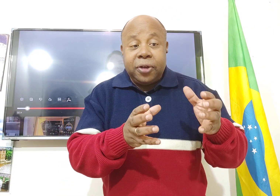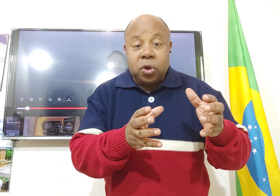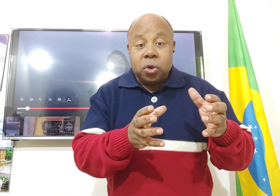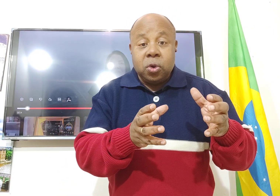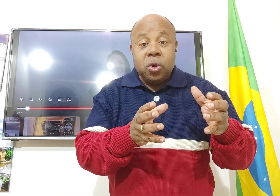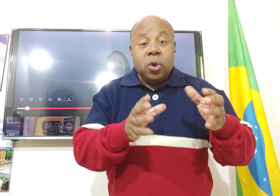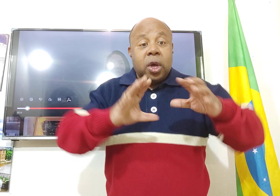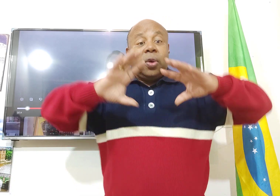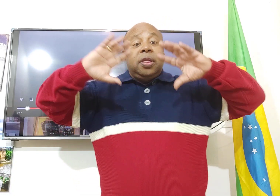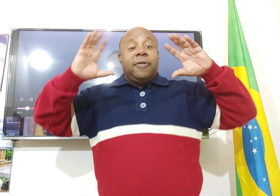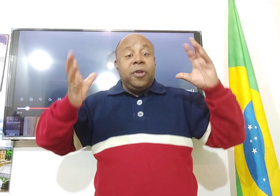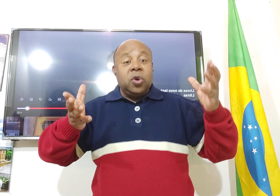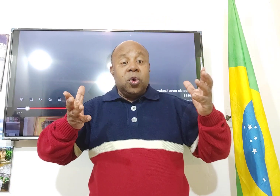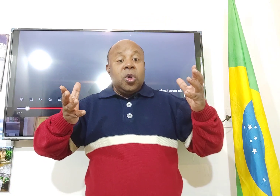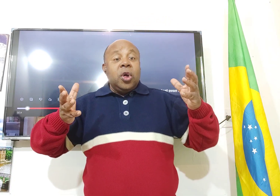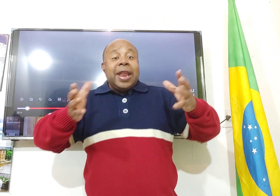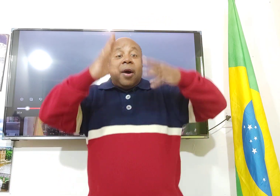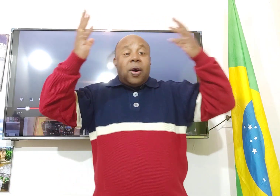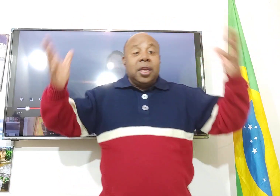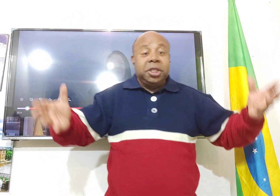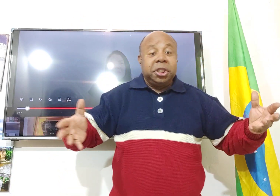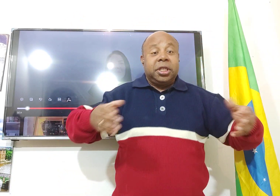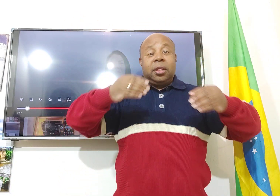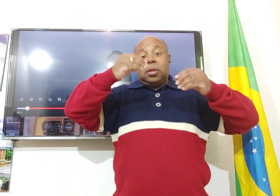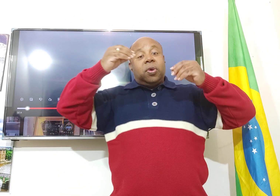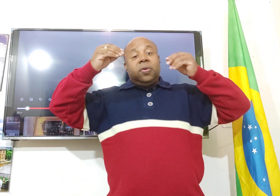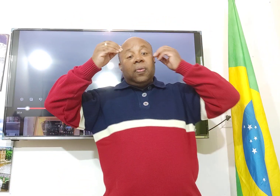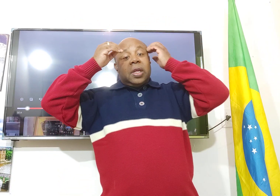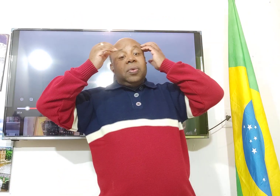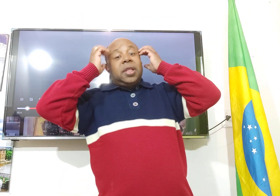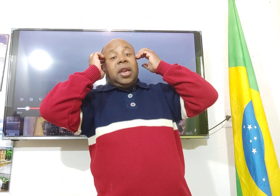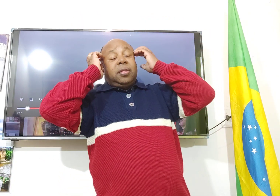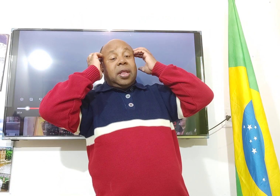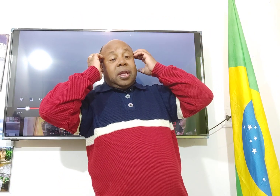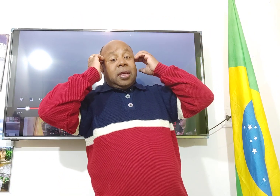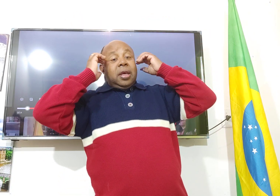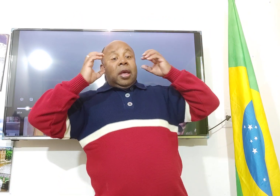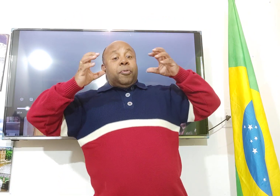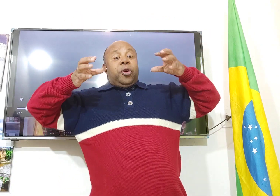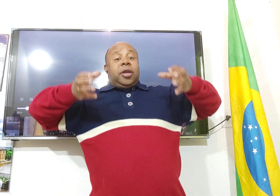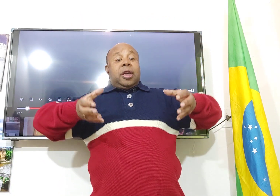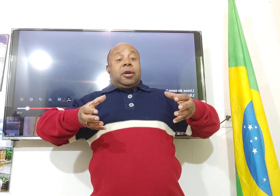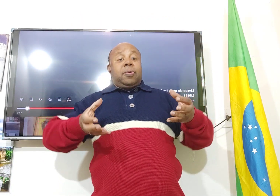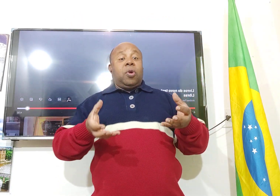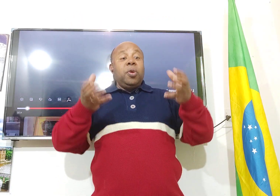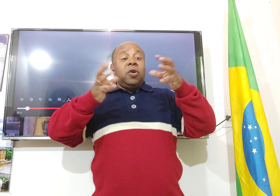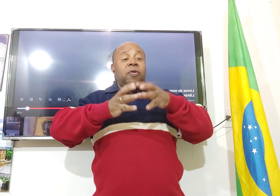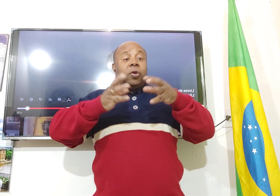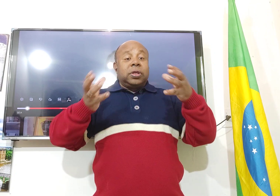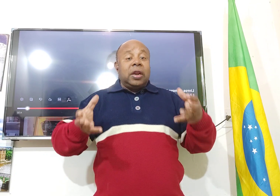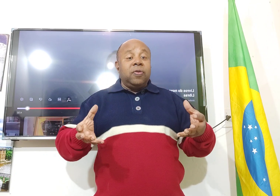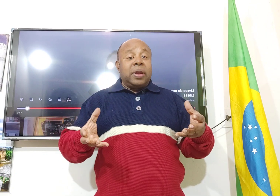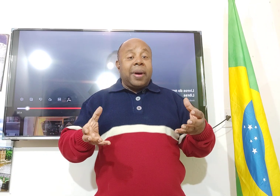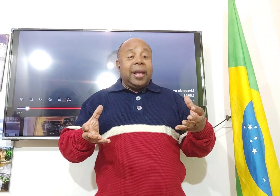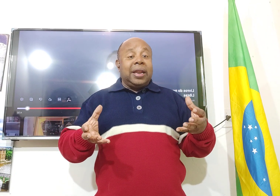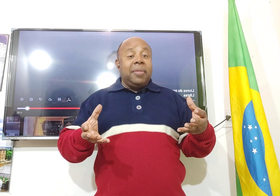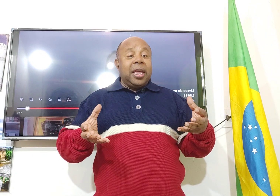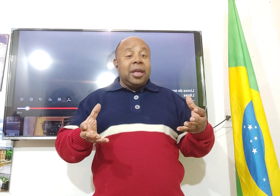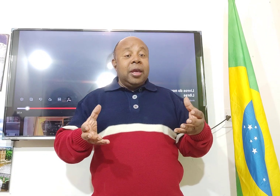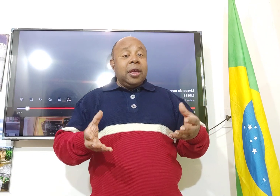desafio. O que é o desafio? Na hora, gente, tem essas coisas, você não treina isso daí. Por quê? Como que eu vou voltar na barriga da mãe?